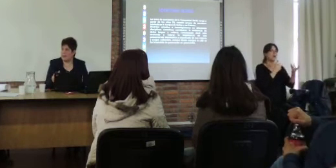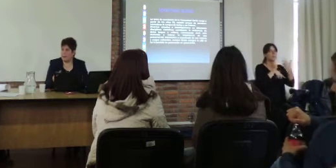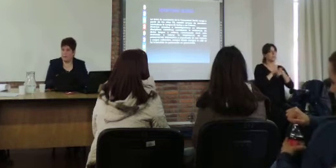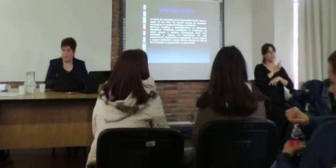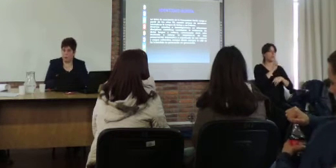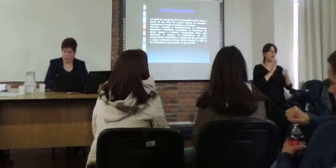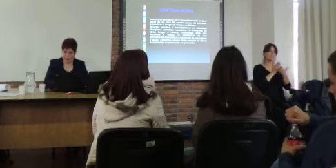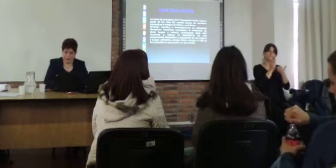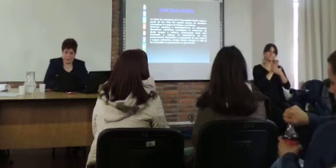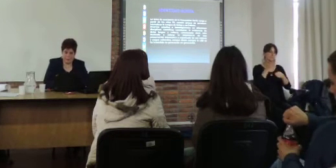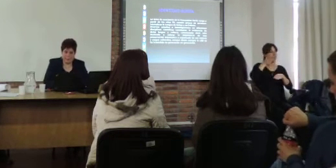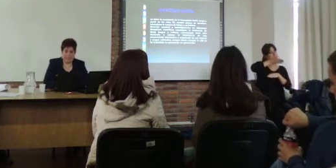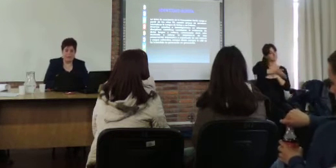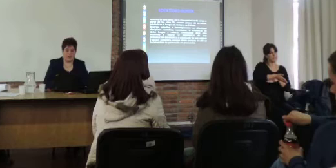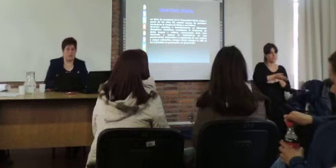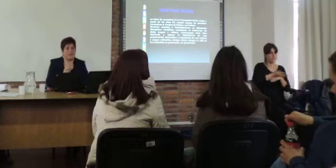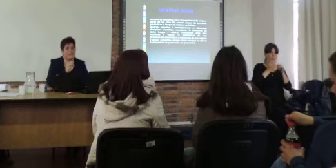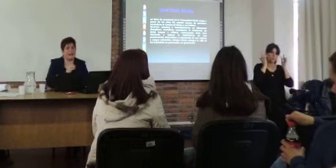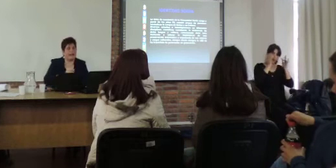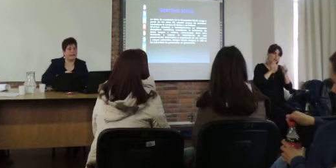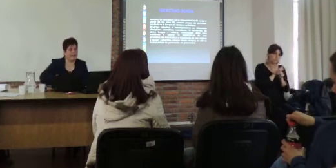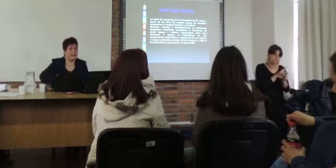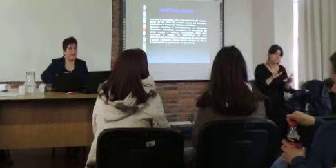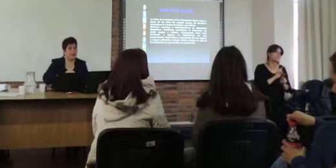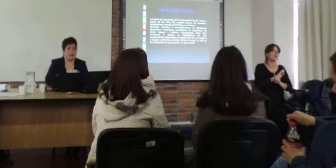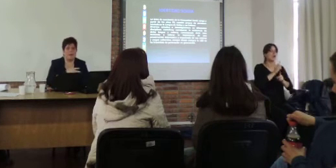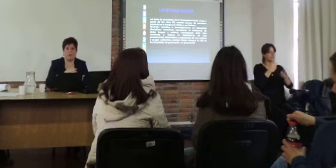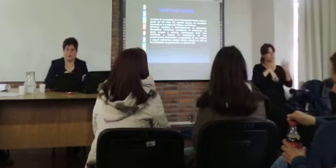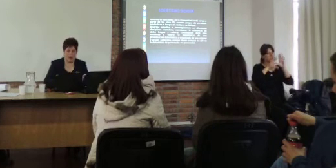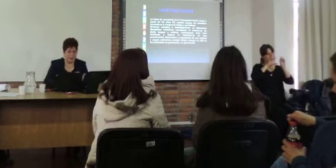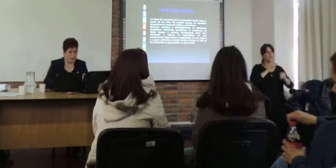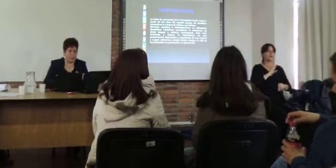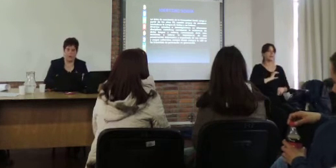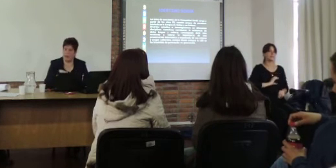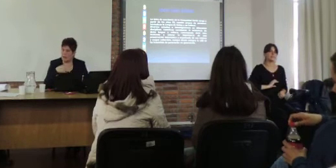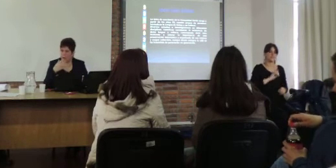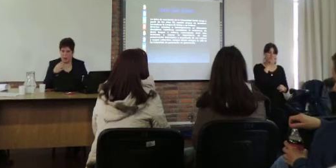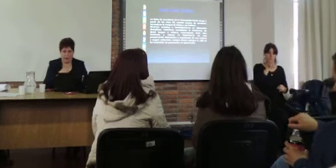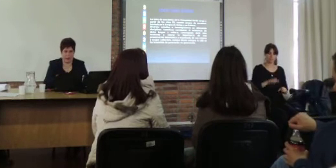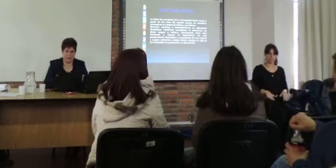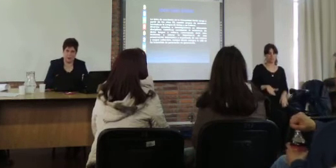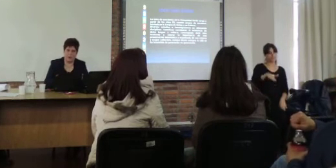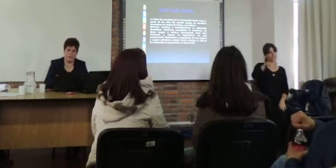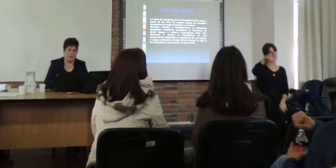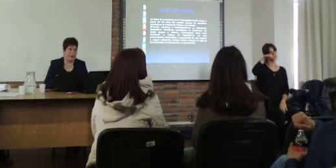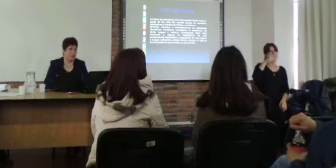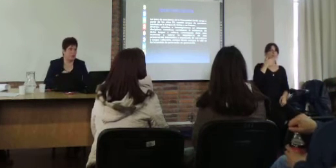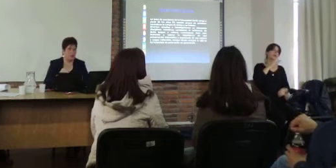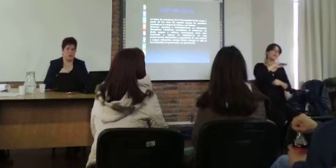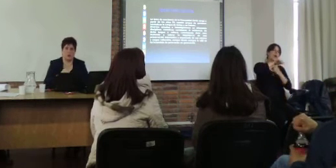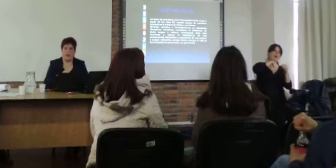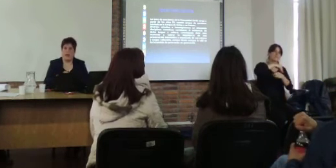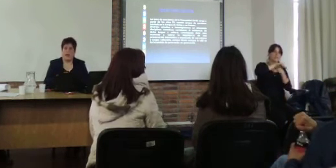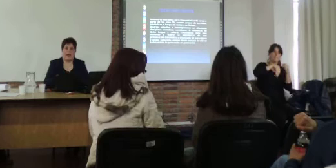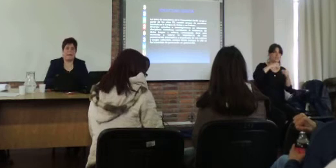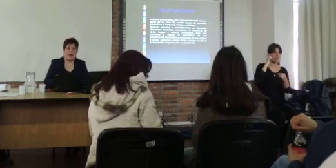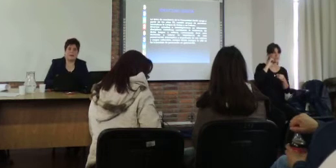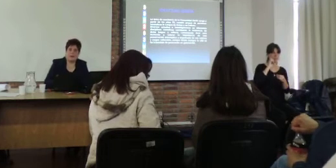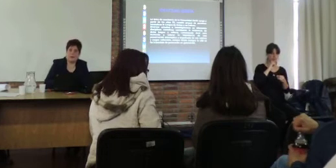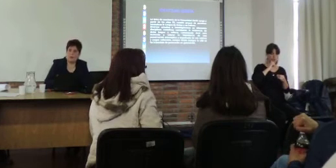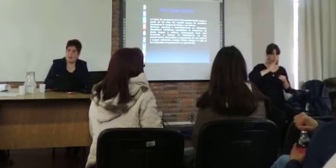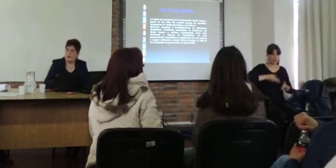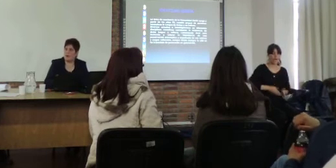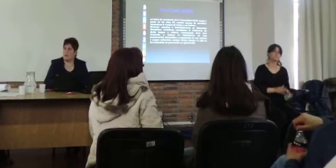se accede de la misma forma, ¿sí? Entonces, todas esas características que va formando la persona, por ejemplo, el haber nacido de una familia de sordos, el